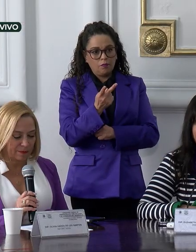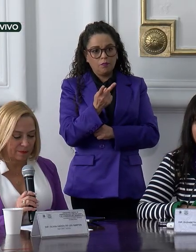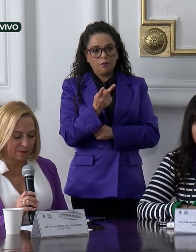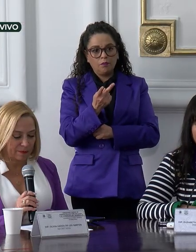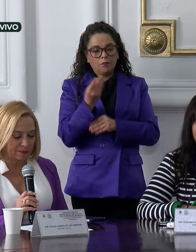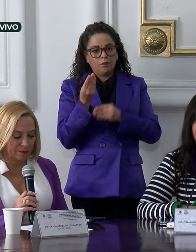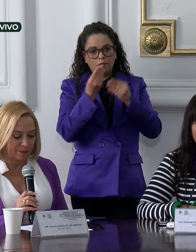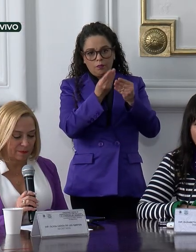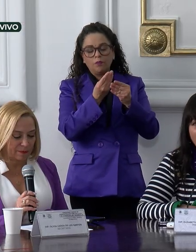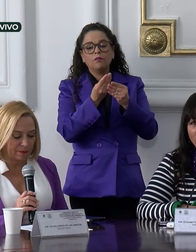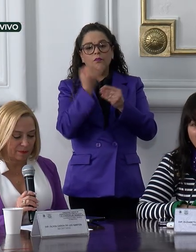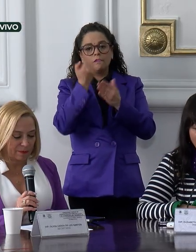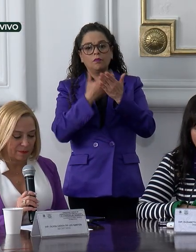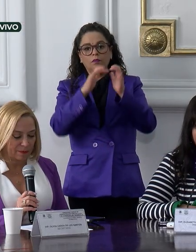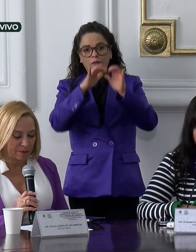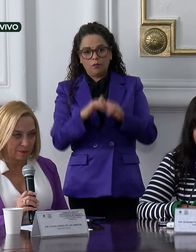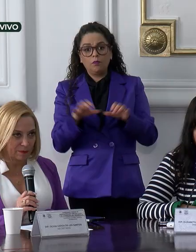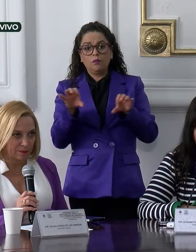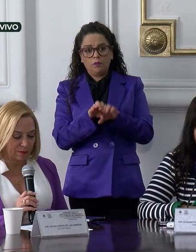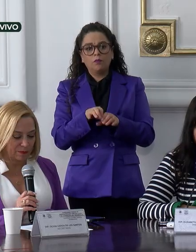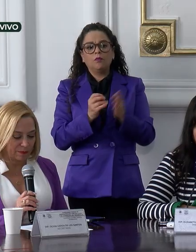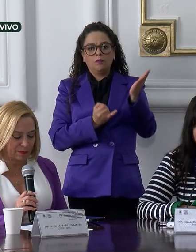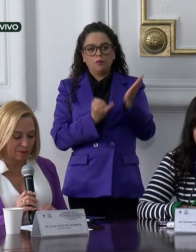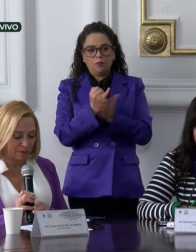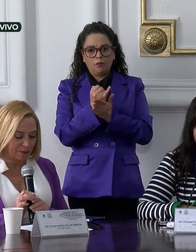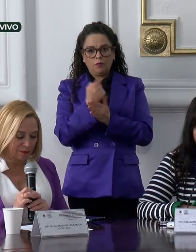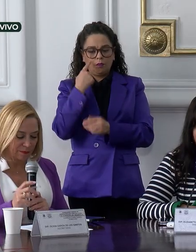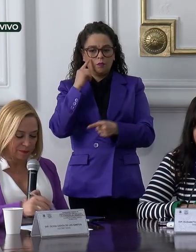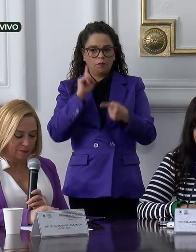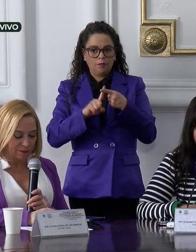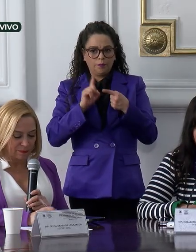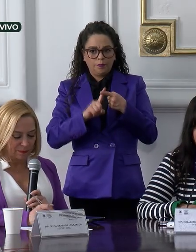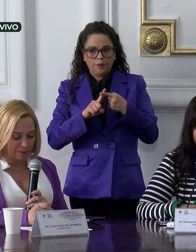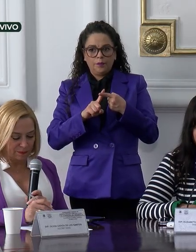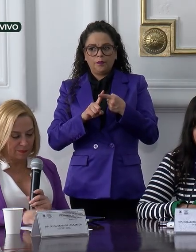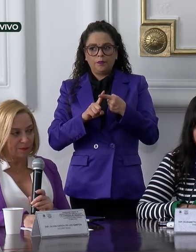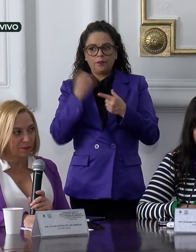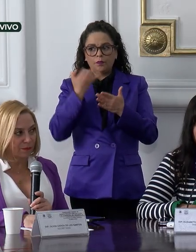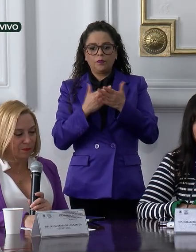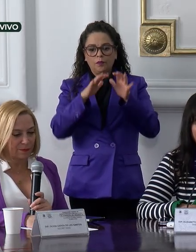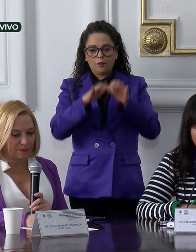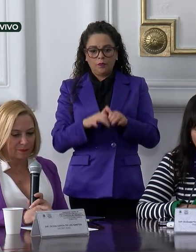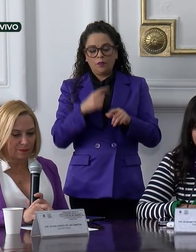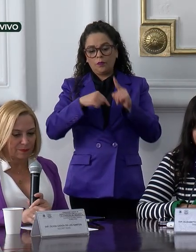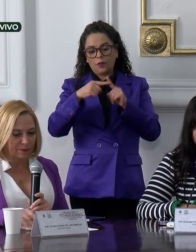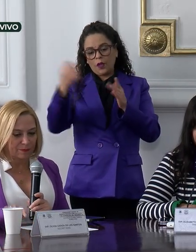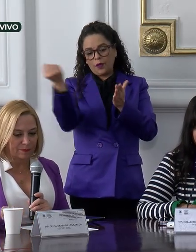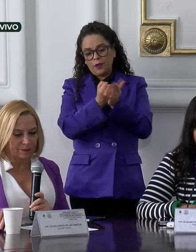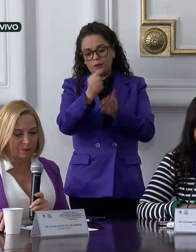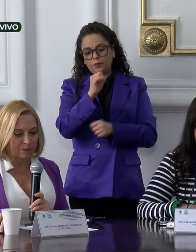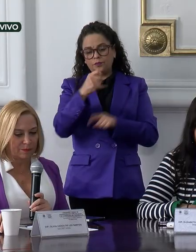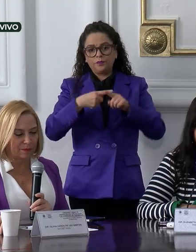presente dictamen de conformidad con los siguientes resolutivos. Primero, se aprueba el dictamen en sentido positivo que presentan